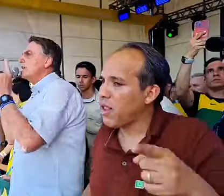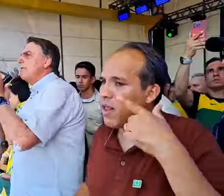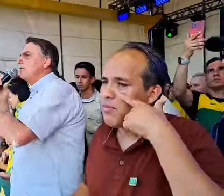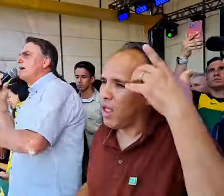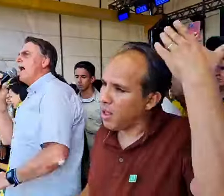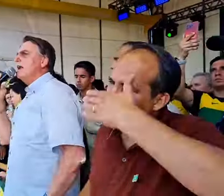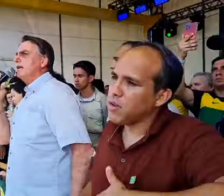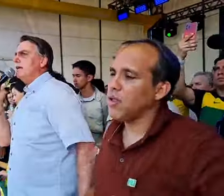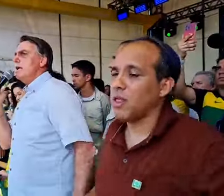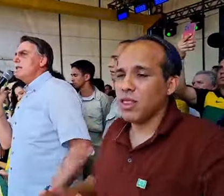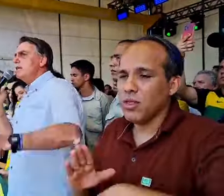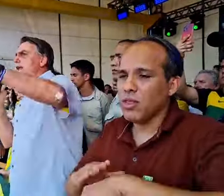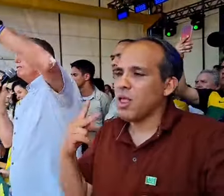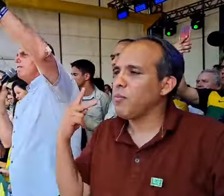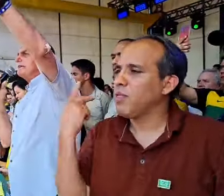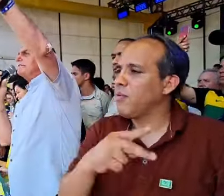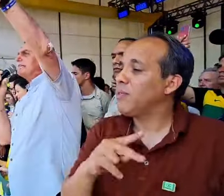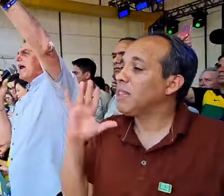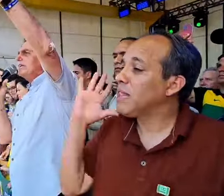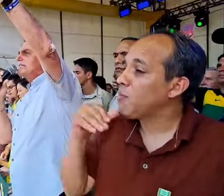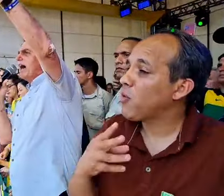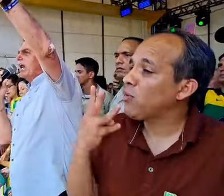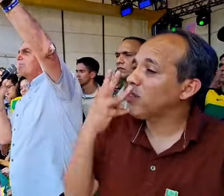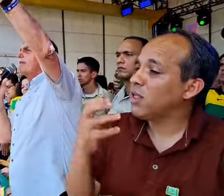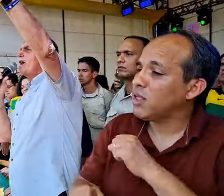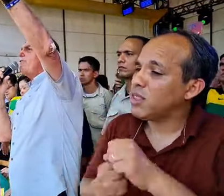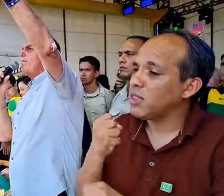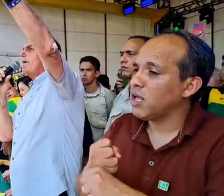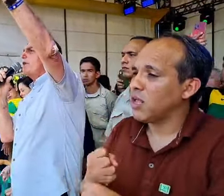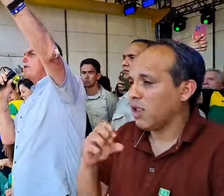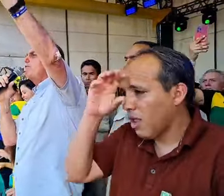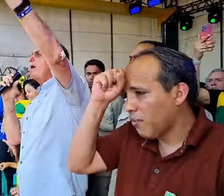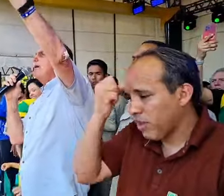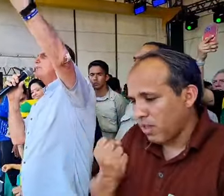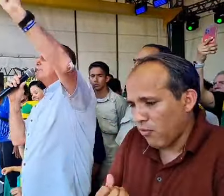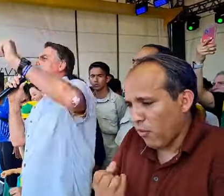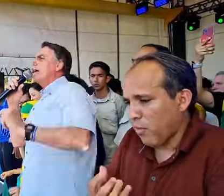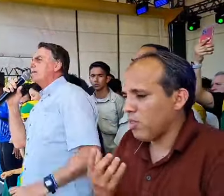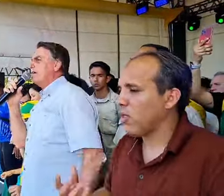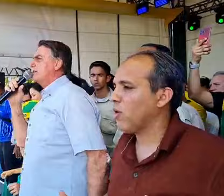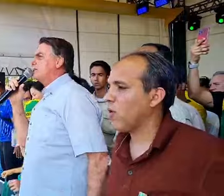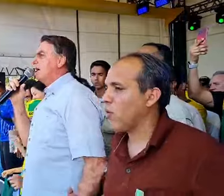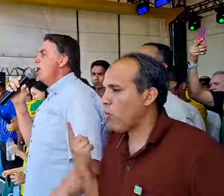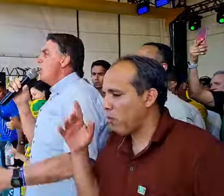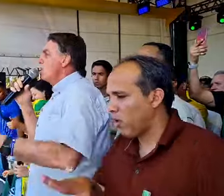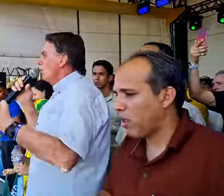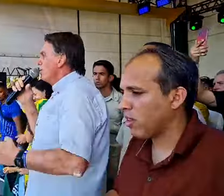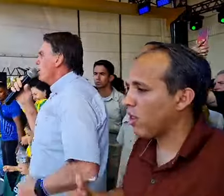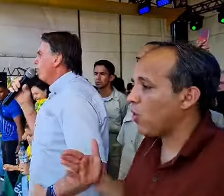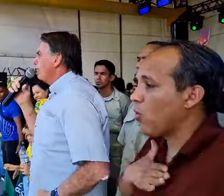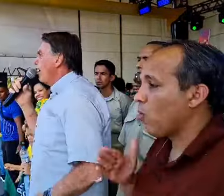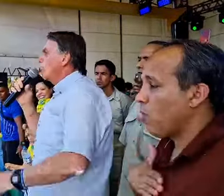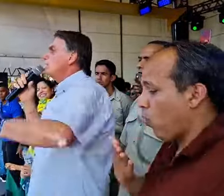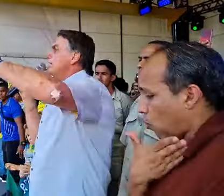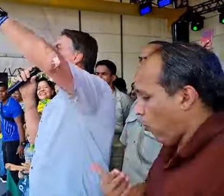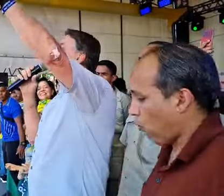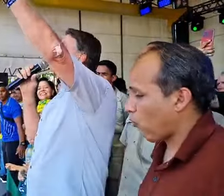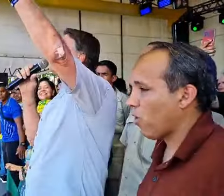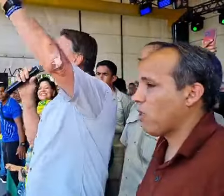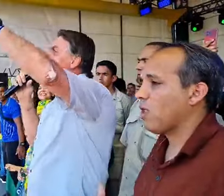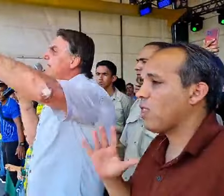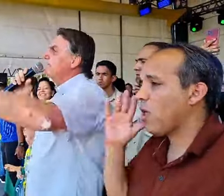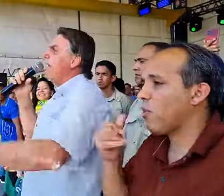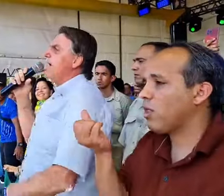no tempo dele se levava 3 anos para se alfabetizar uma criança. No meu governo se